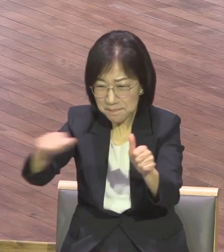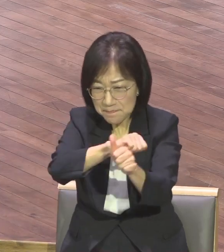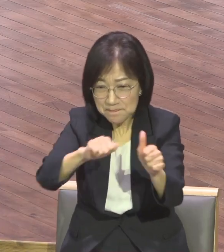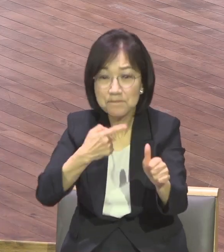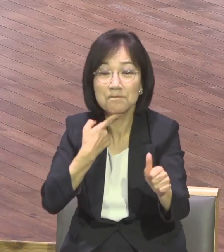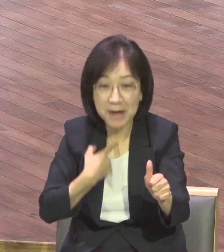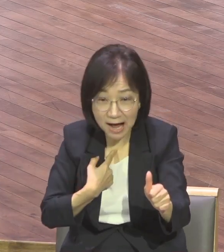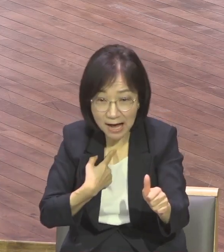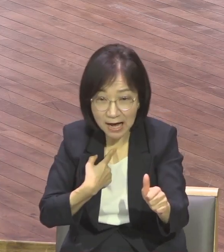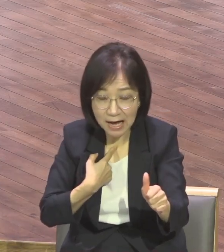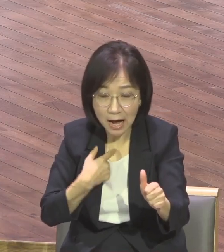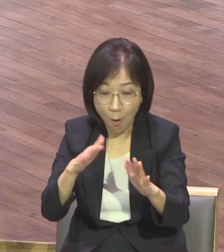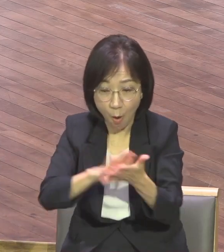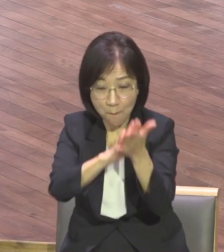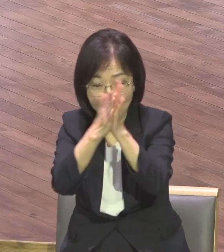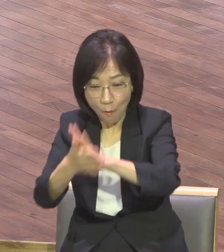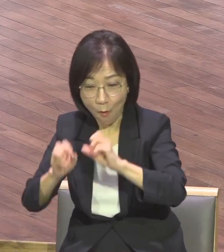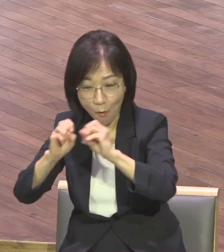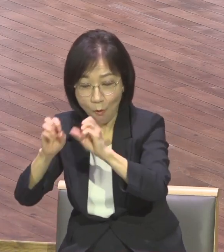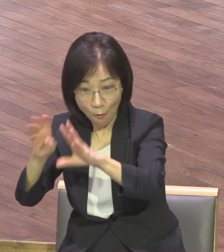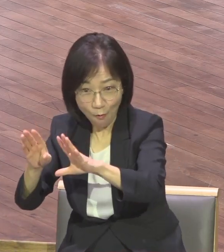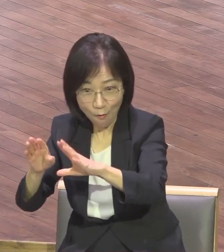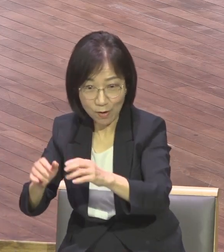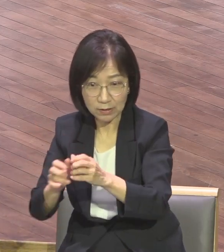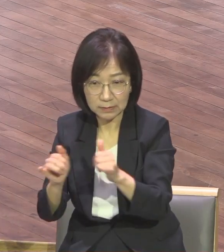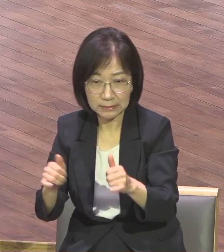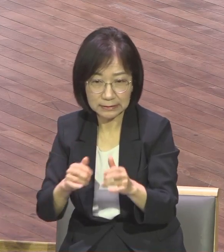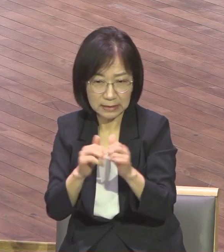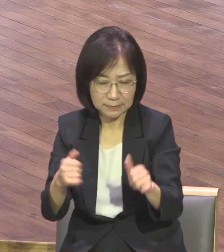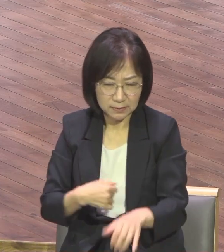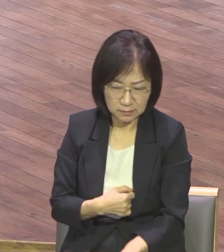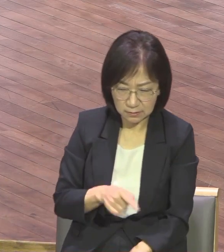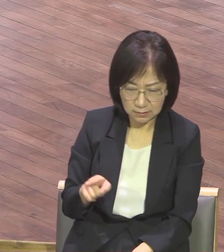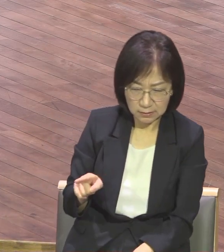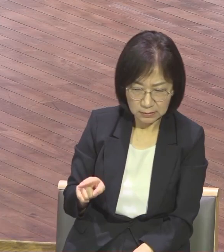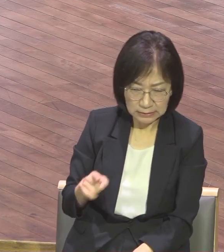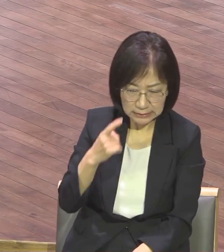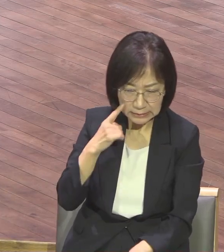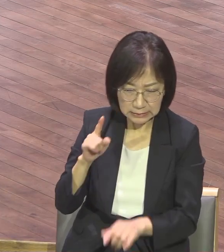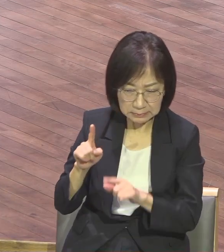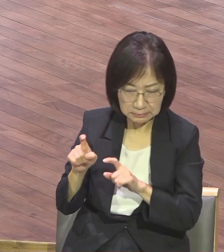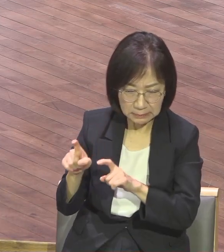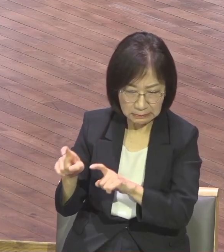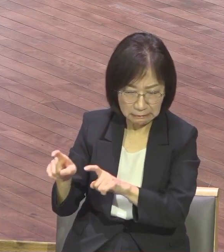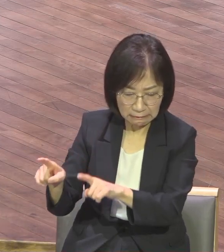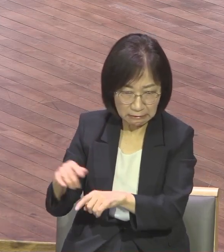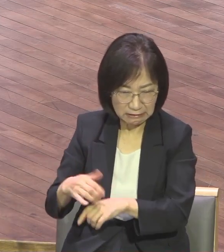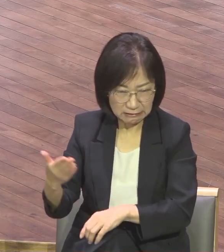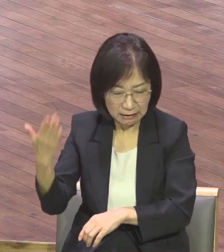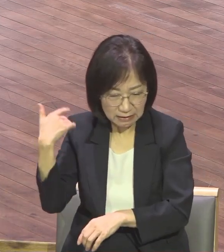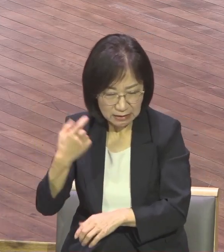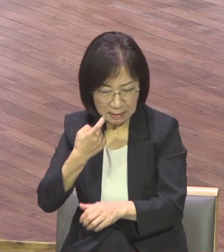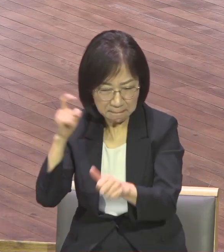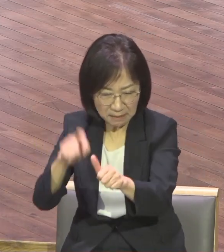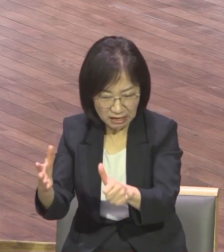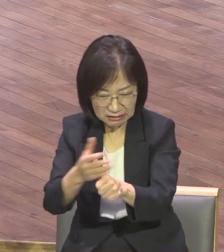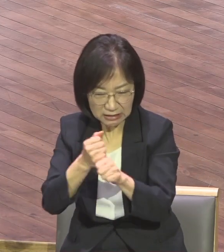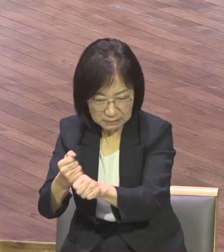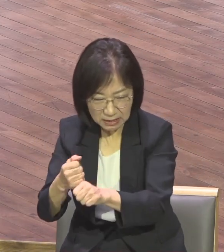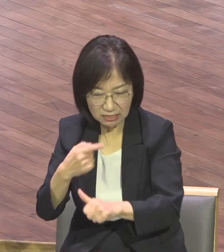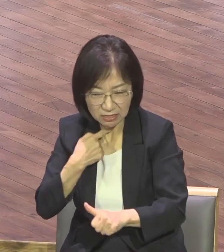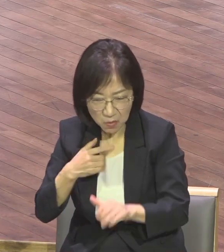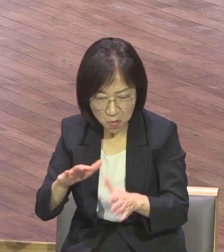믿질 않았어요. 워낙 예수님 믿는 자들을 핍박하던 주역이기 때문에 믿지를